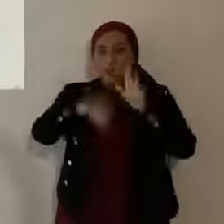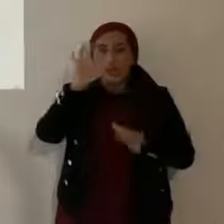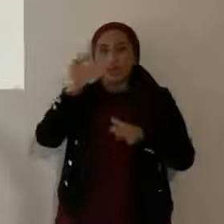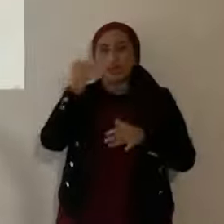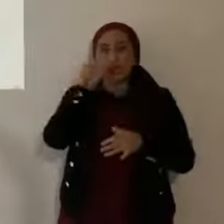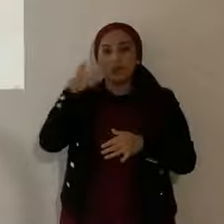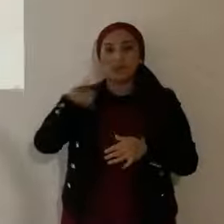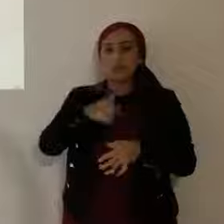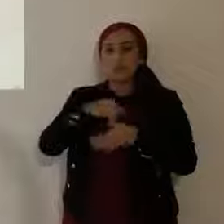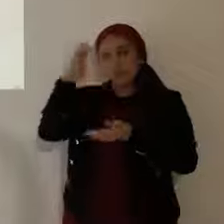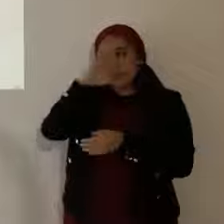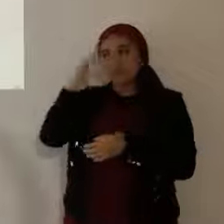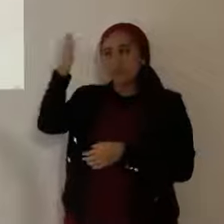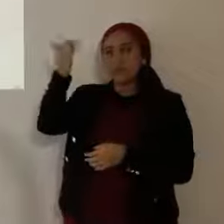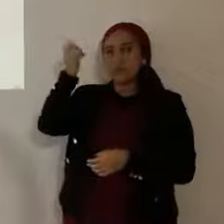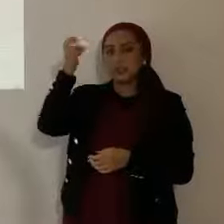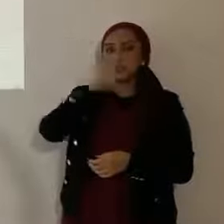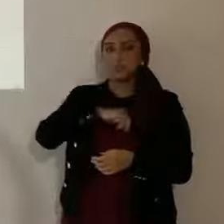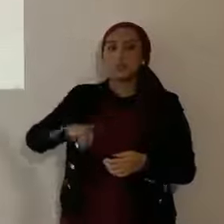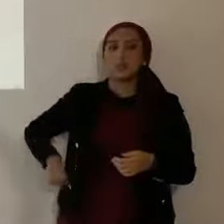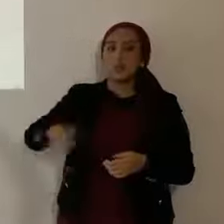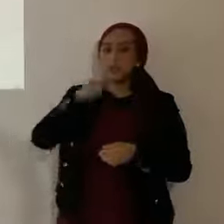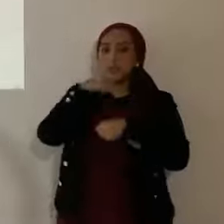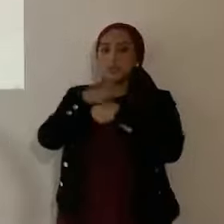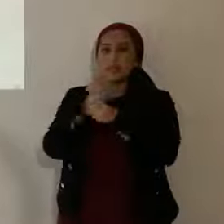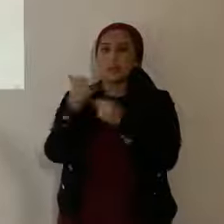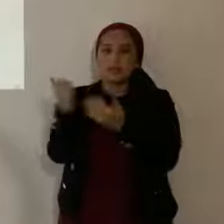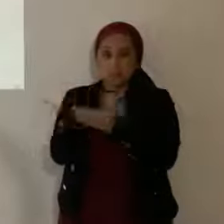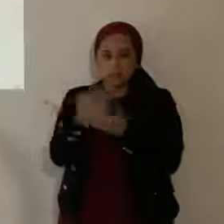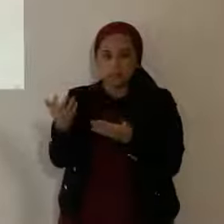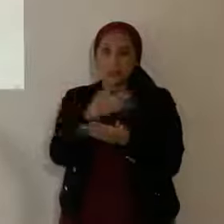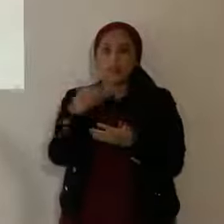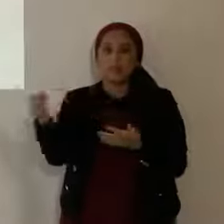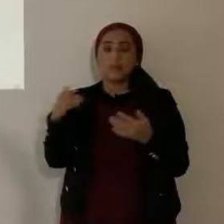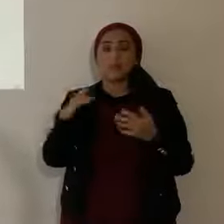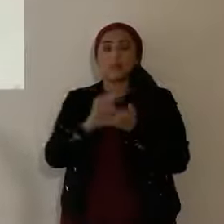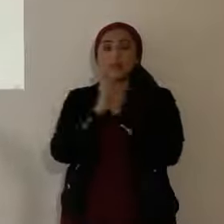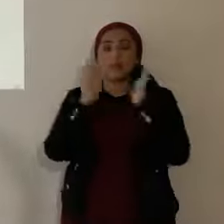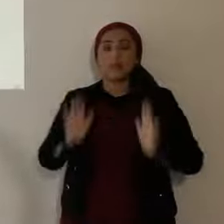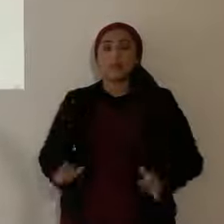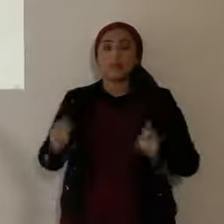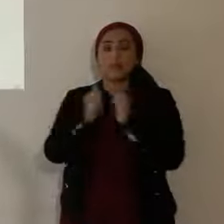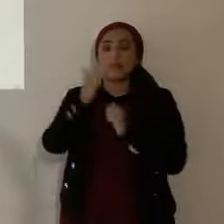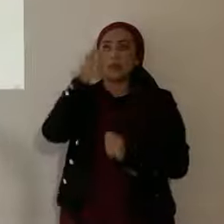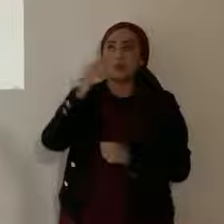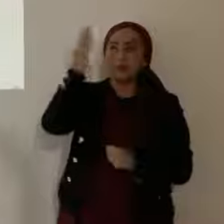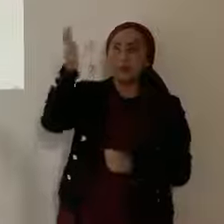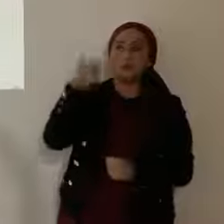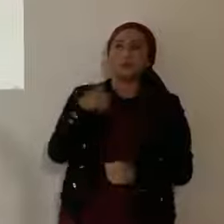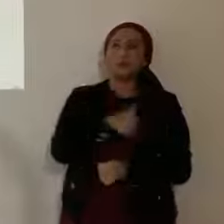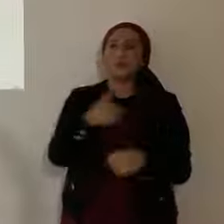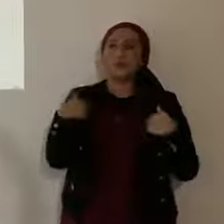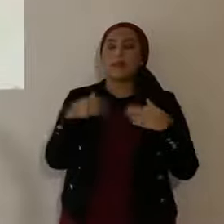Mashiach, quien es el creador de todo. Y entonces, estando en paz con el Todopoderoso, tenemos paz con nosotros